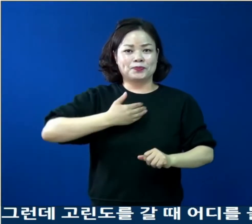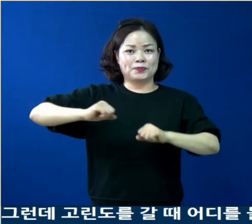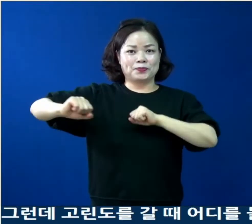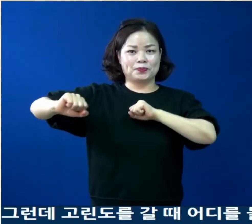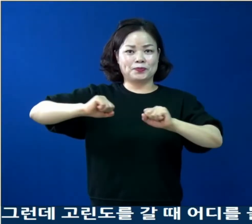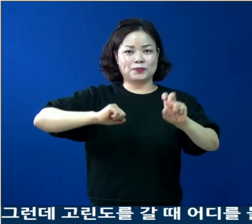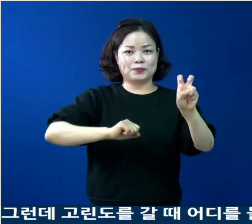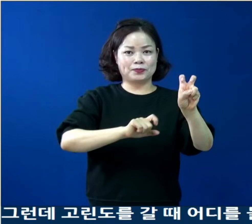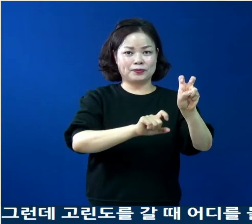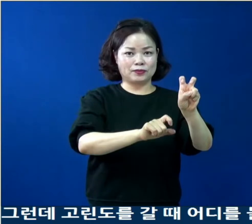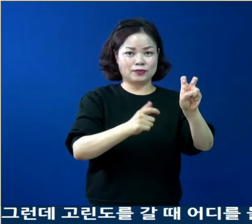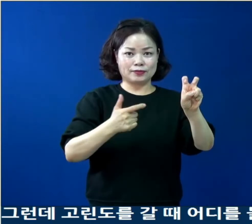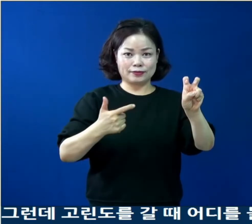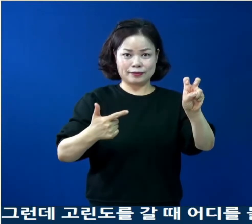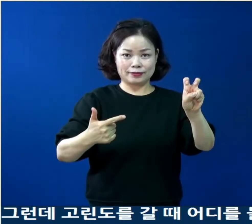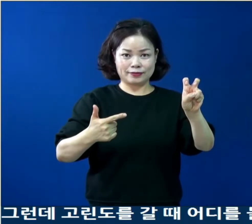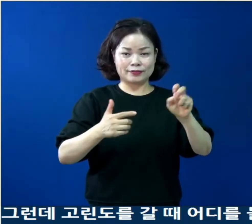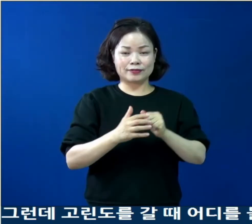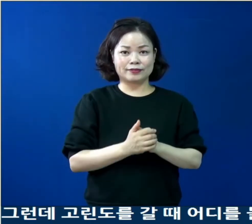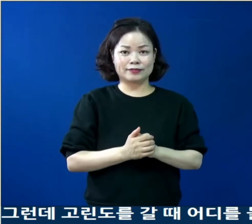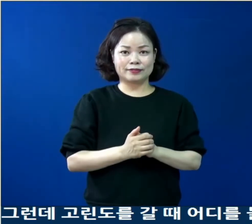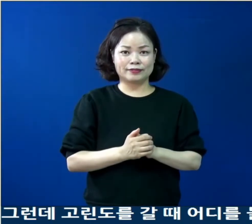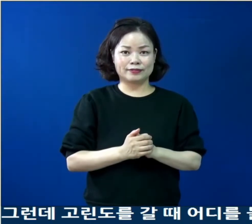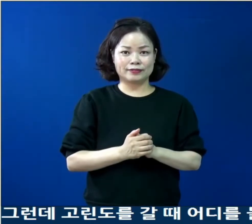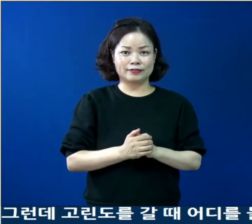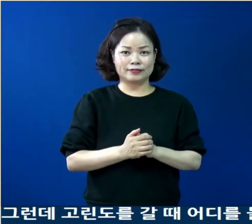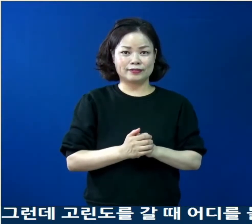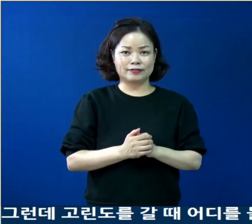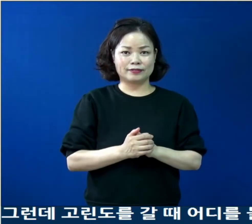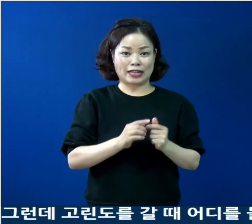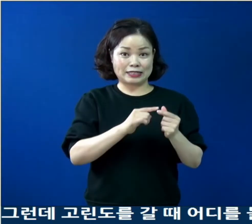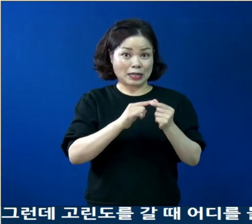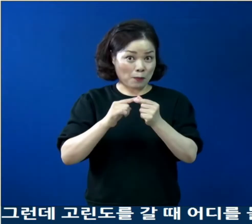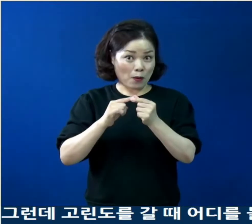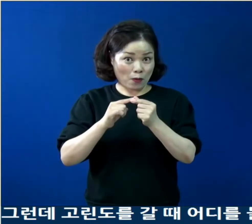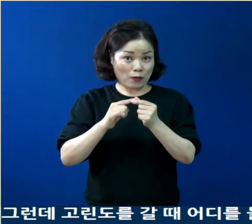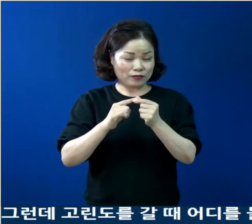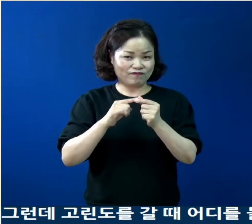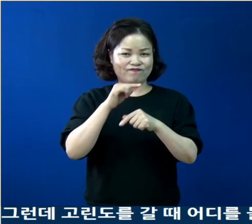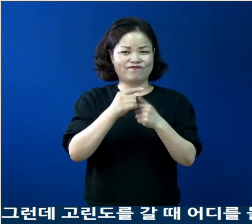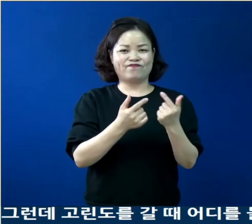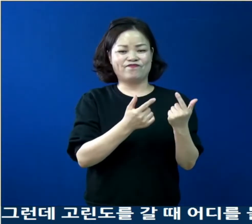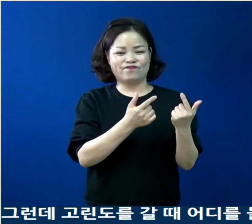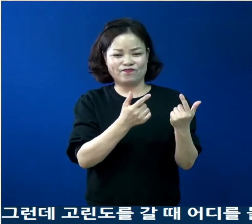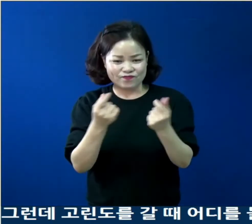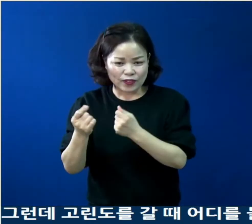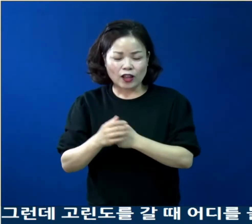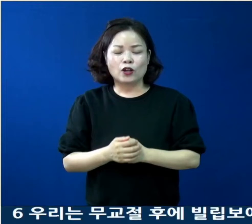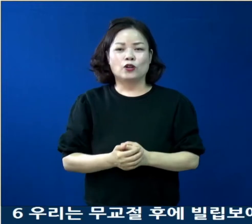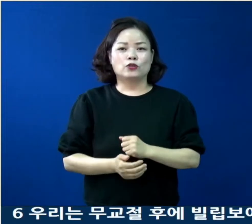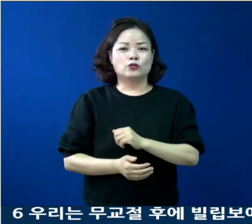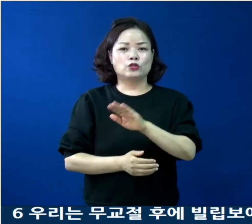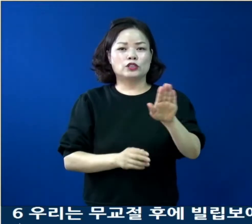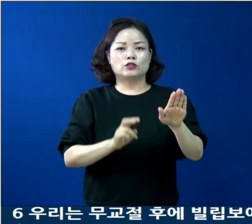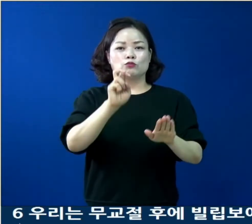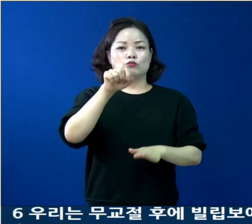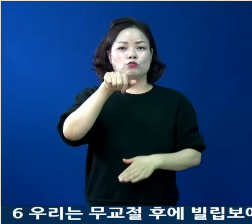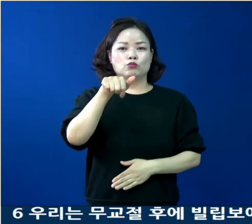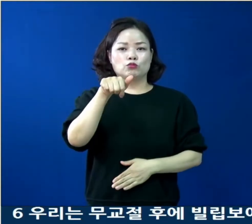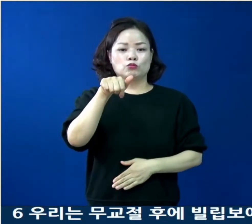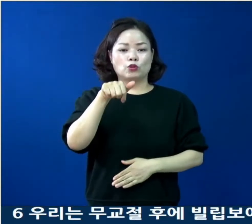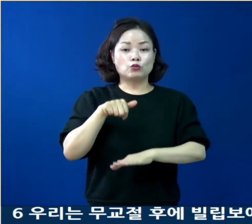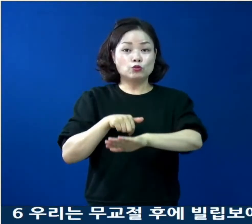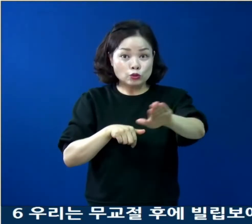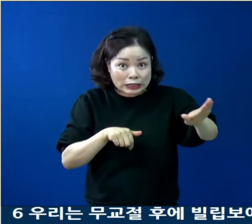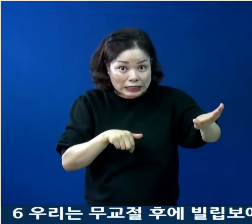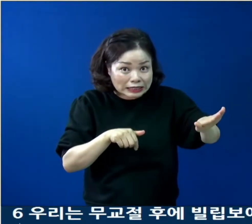사도행전 20장 6절. 저기 같이 자막을 보시고 하셔도 좋아요. 자, 읽어보십시다. 우리는,